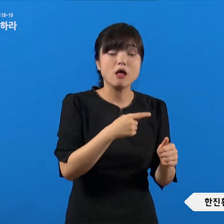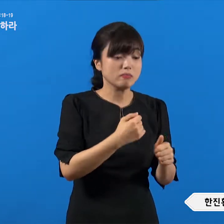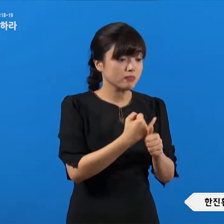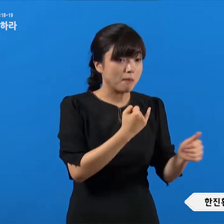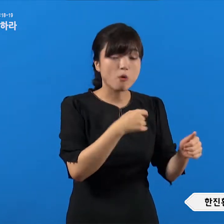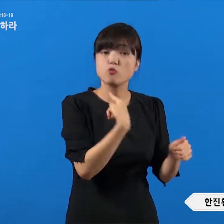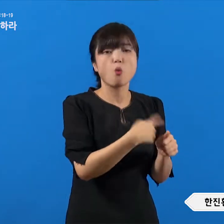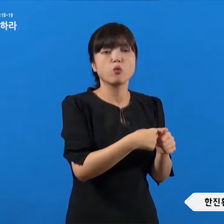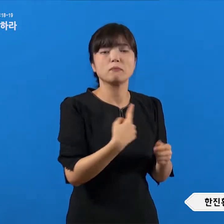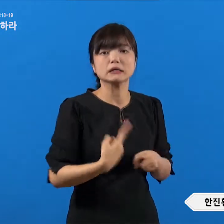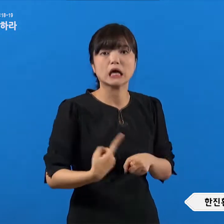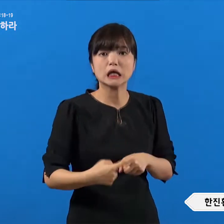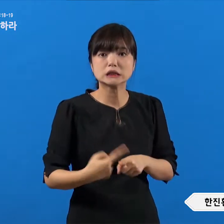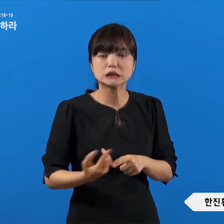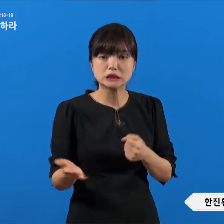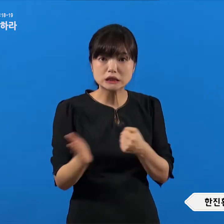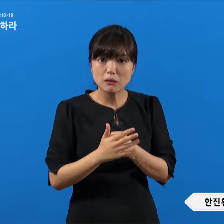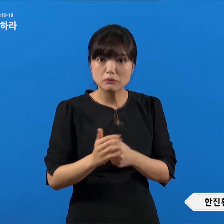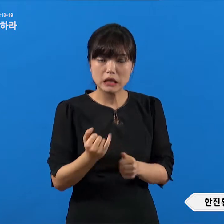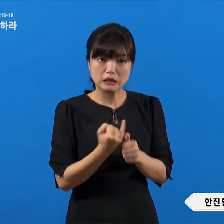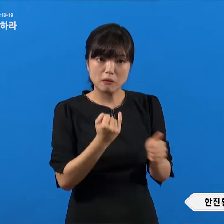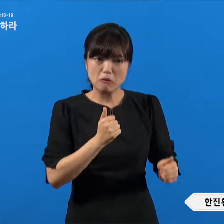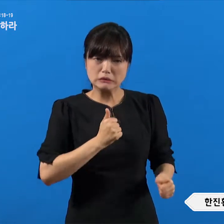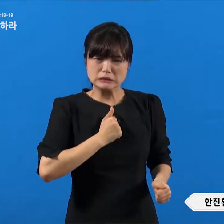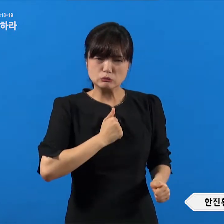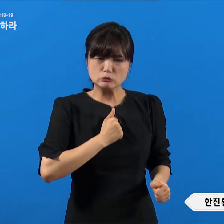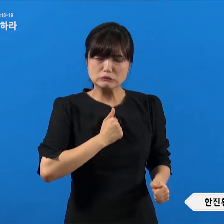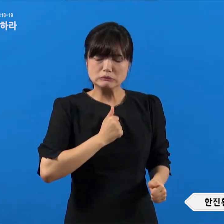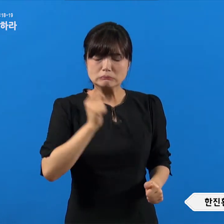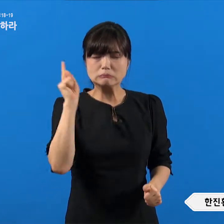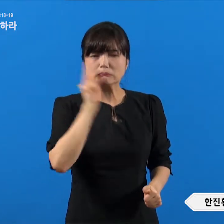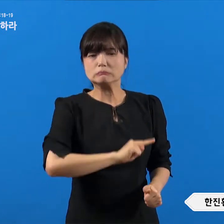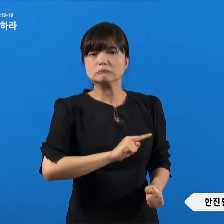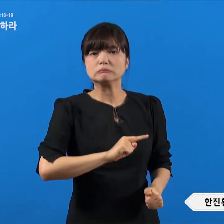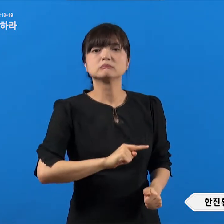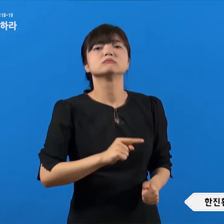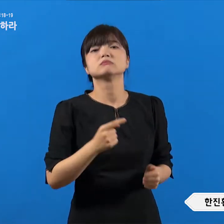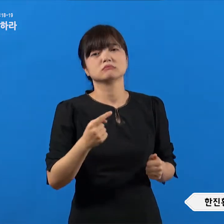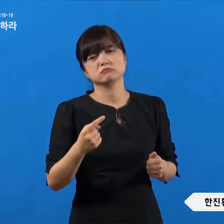것이죠. 남자들이 자존심 상해하는 것은 당연합니다.